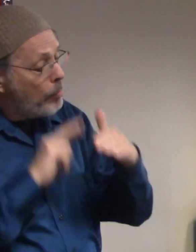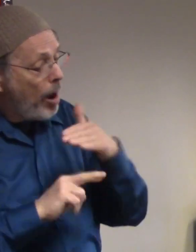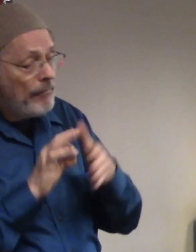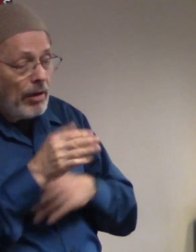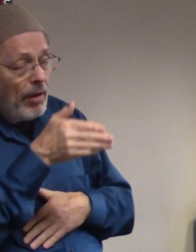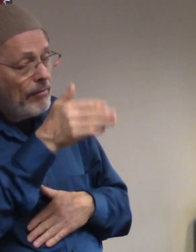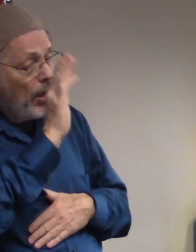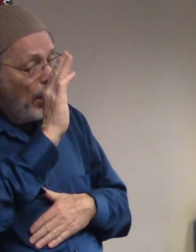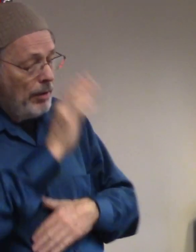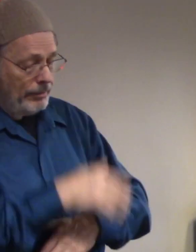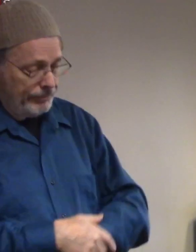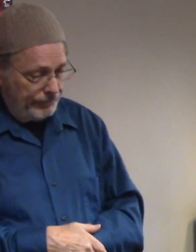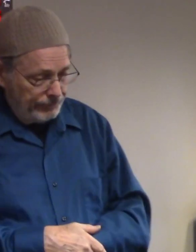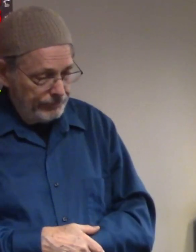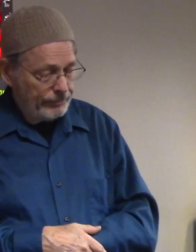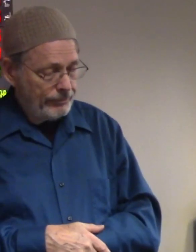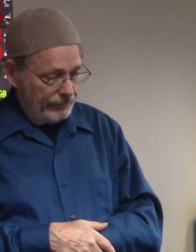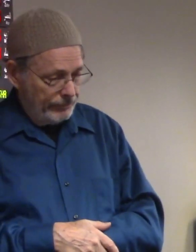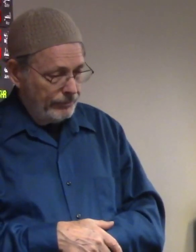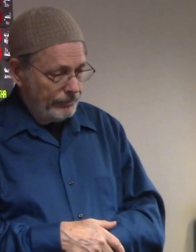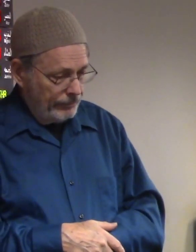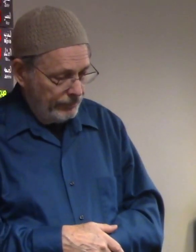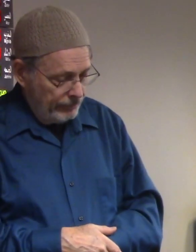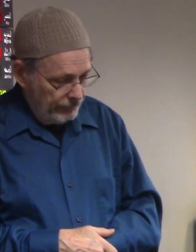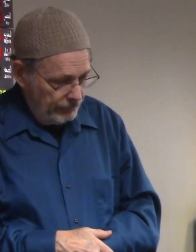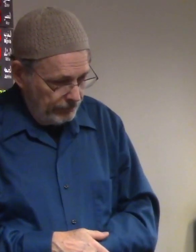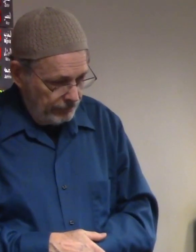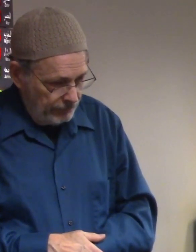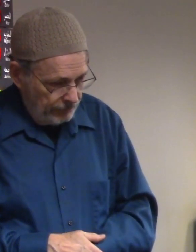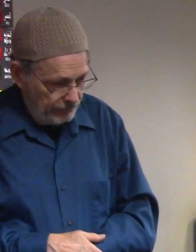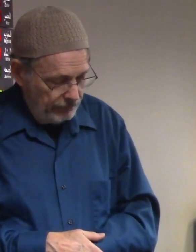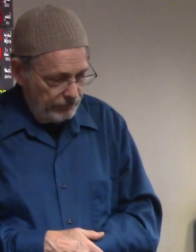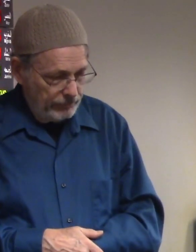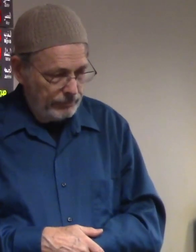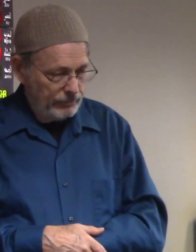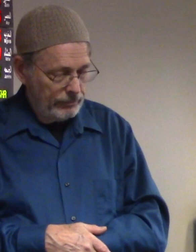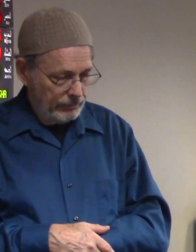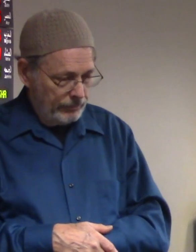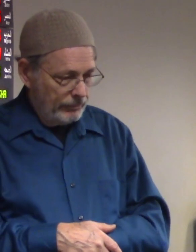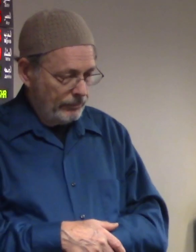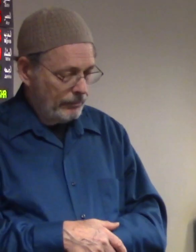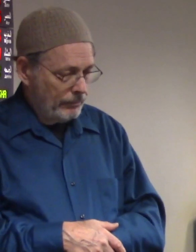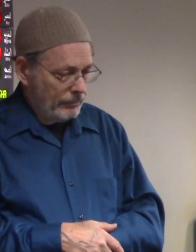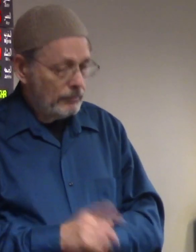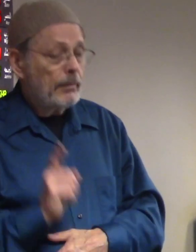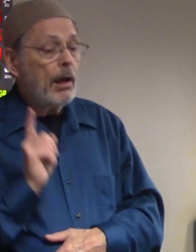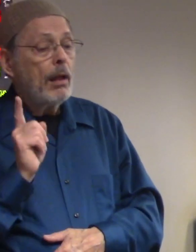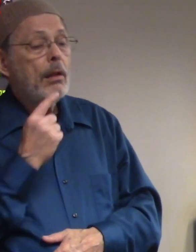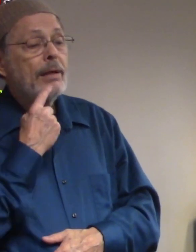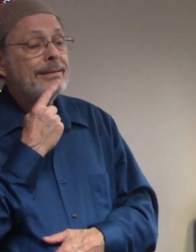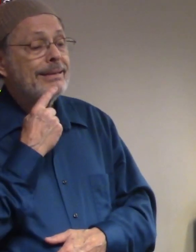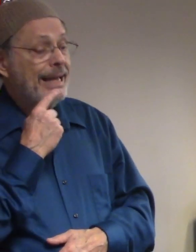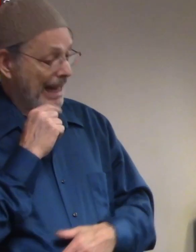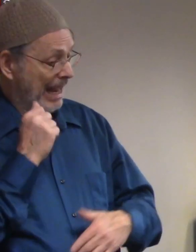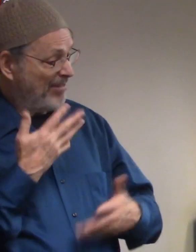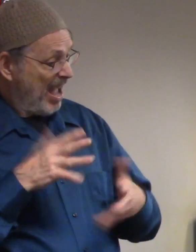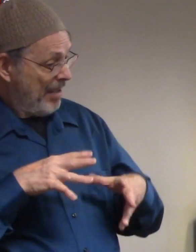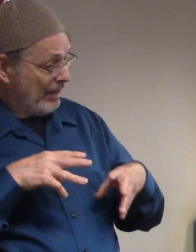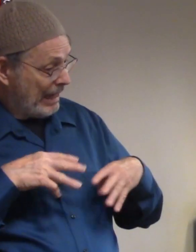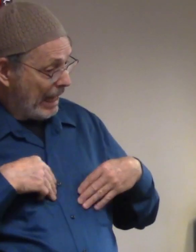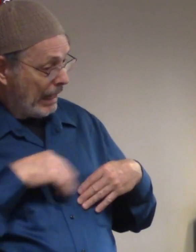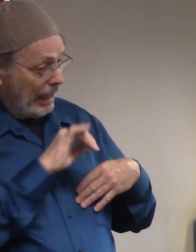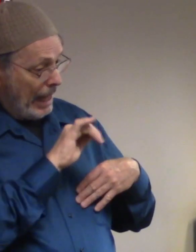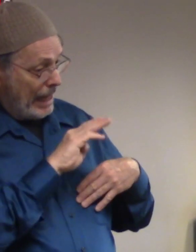كُنْتُ خَذْتُ إِبْرَاهِيمَ خَلِيلِي فَأَنْتَ حَبِيبِي وَالْحَبِيبُ أَكْرَمَ عَلَيَّ مِنَ الْخَلِيلِ. If I've taken Ibrahim as my intimate